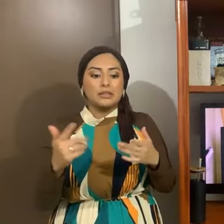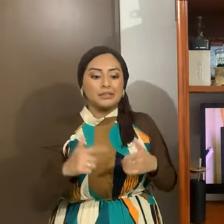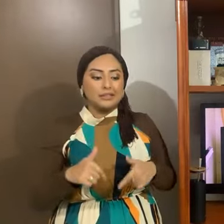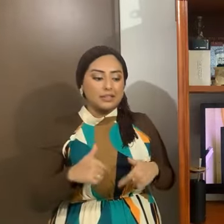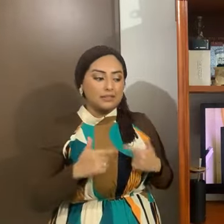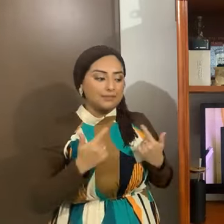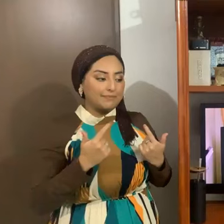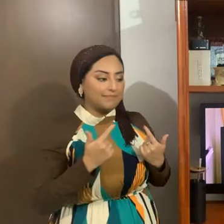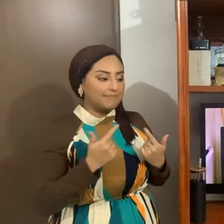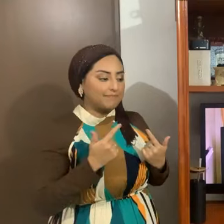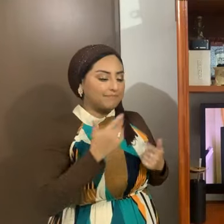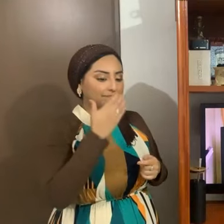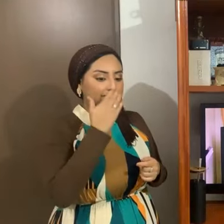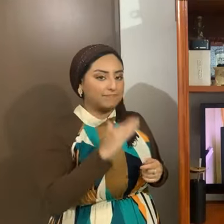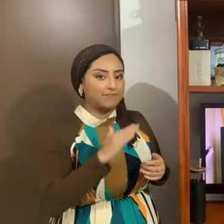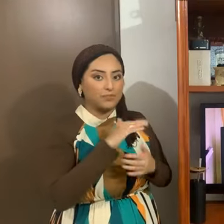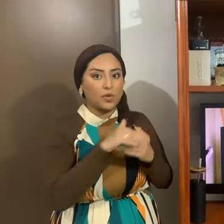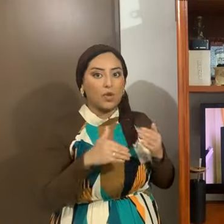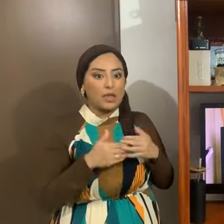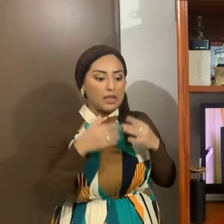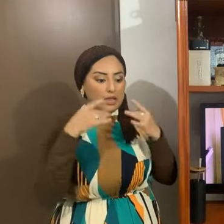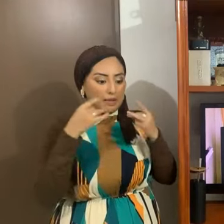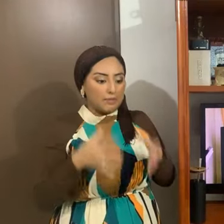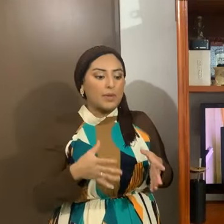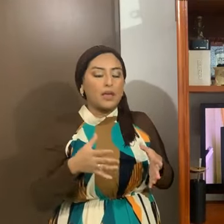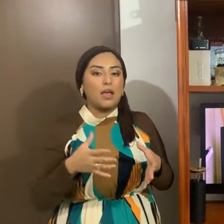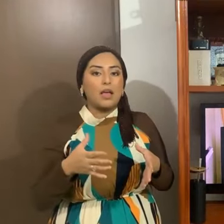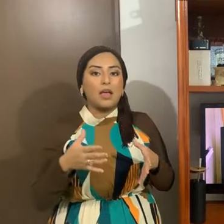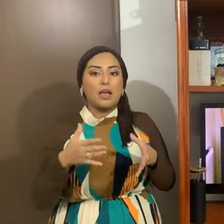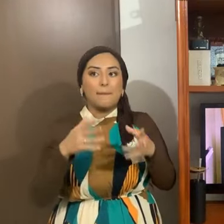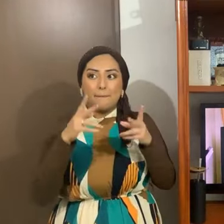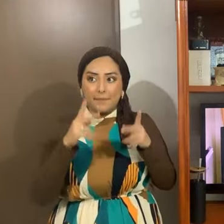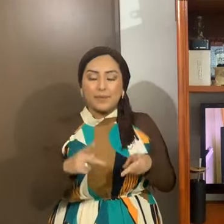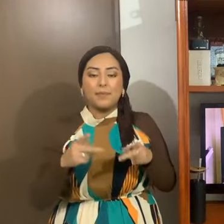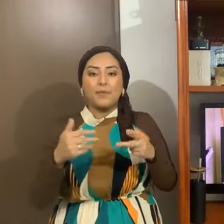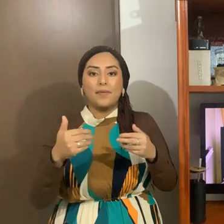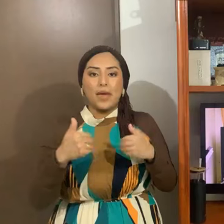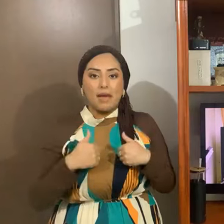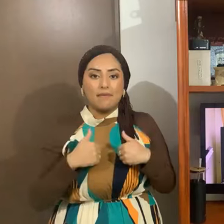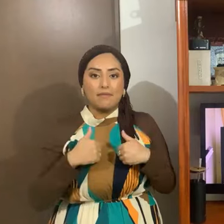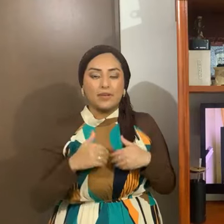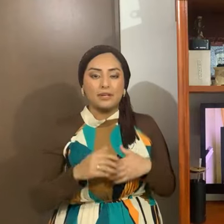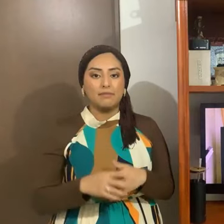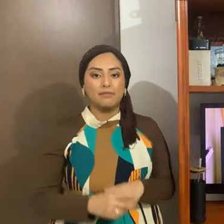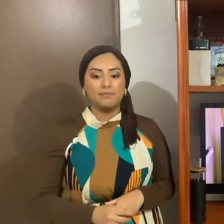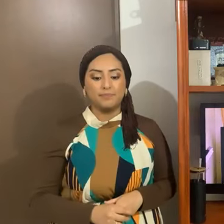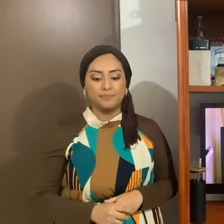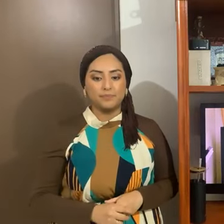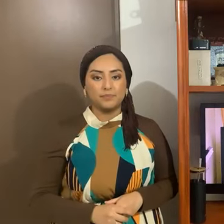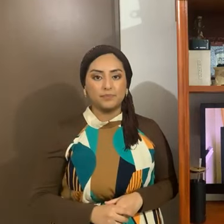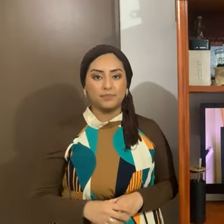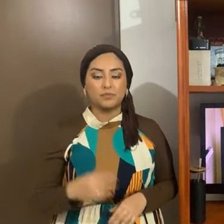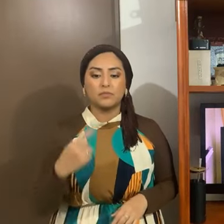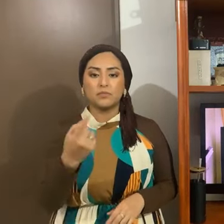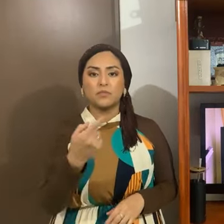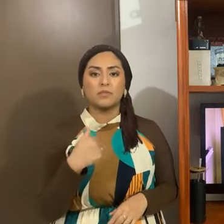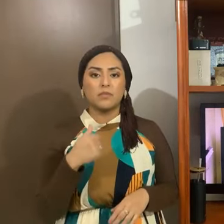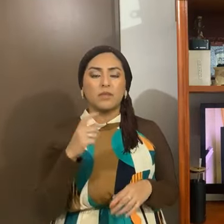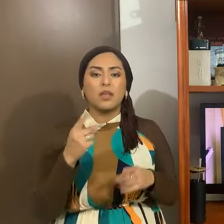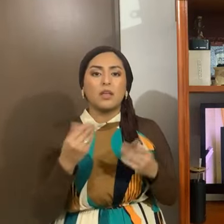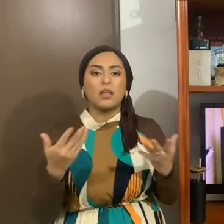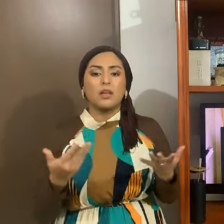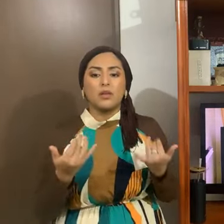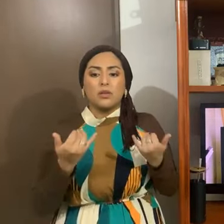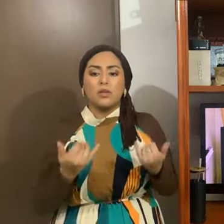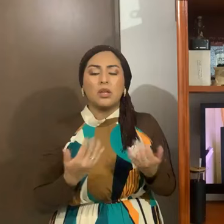carnal. Y con ello todas las maldiciones que sufre la gente que vive según la carne. ¿Qué tenemos que hacer hoy, que es